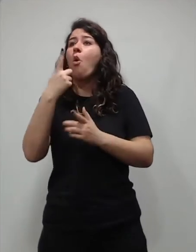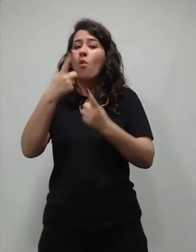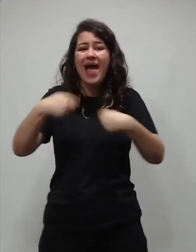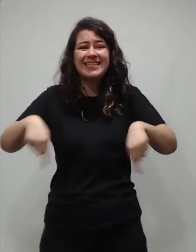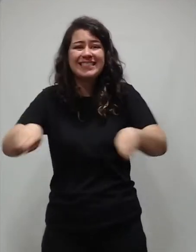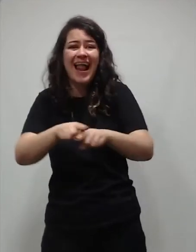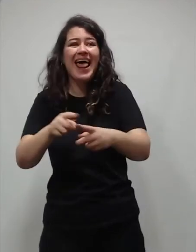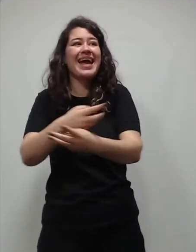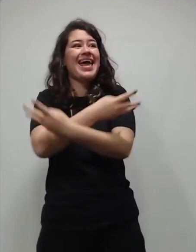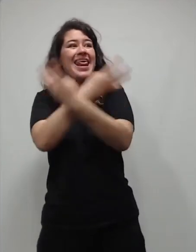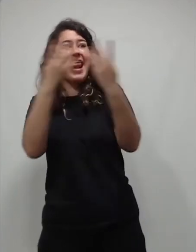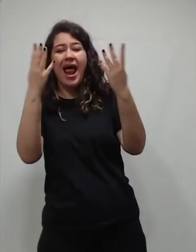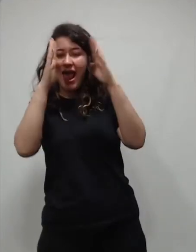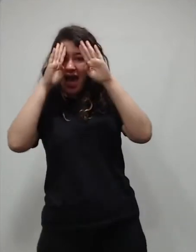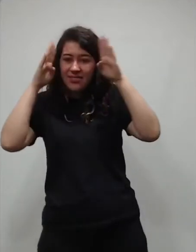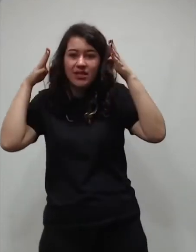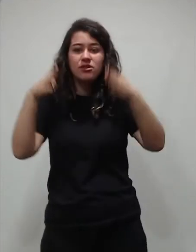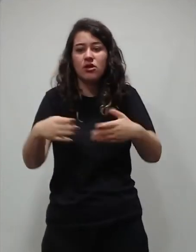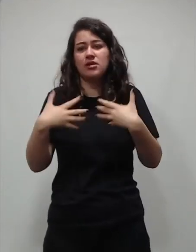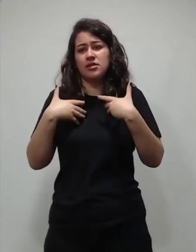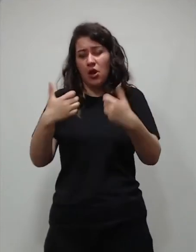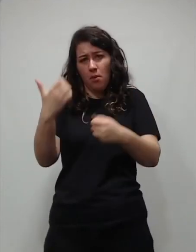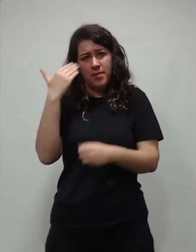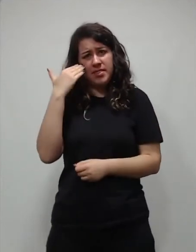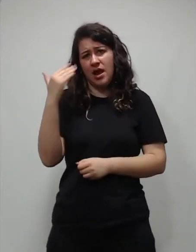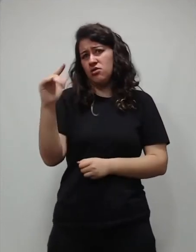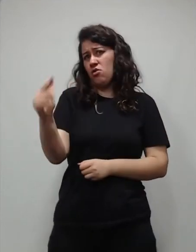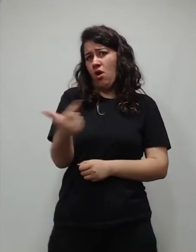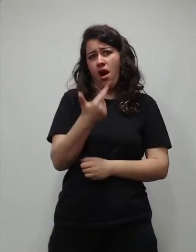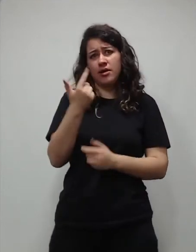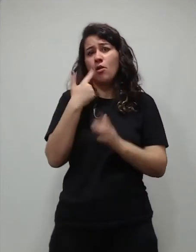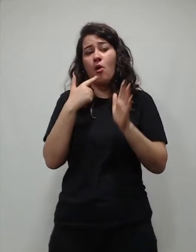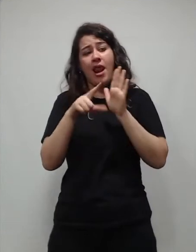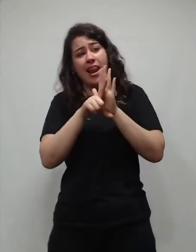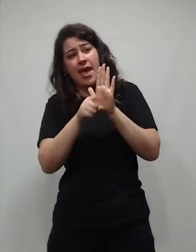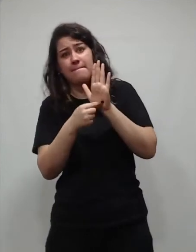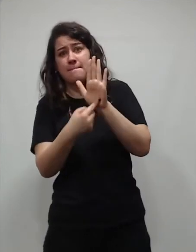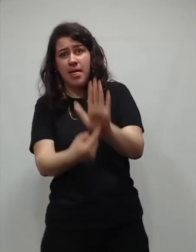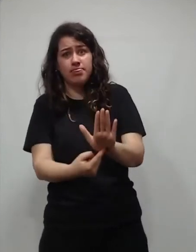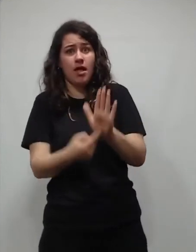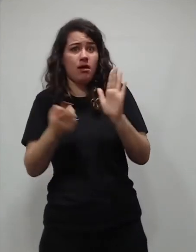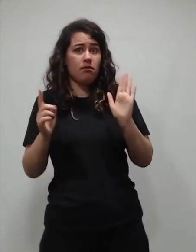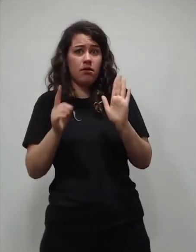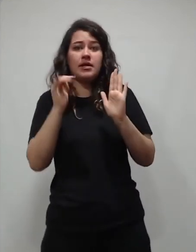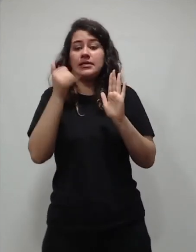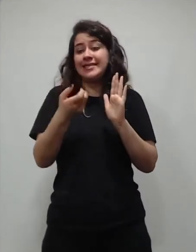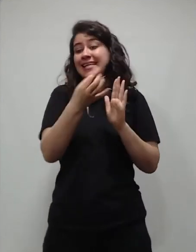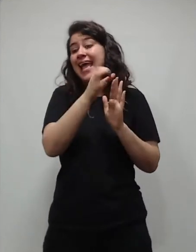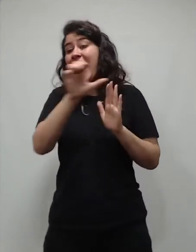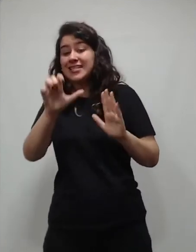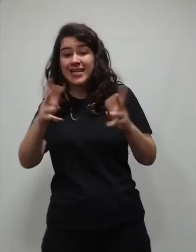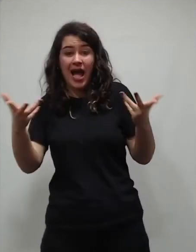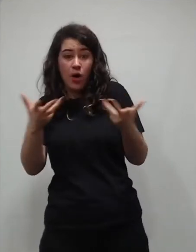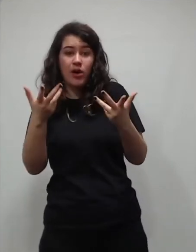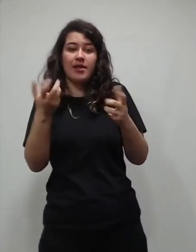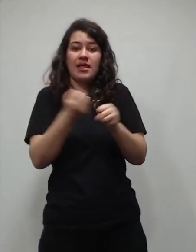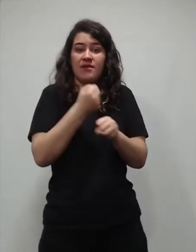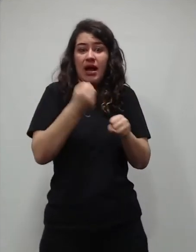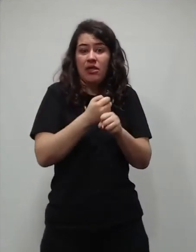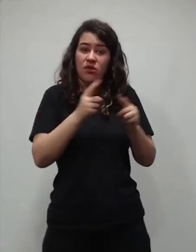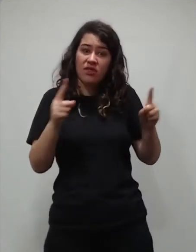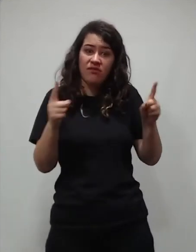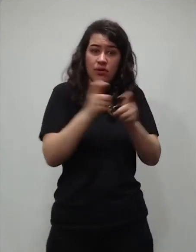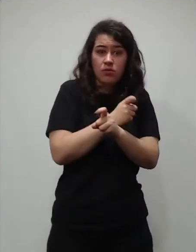sala general que atienda a la salud mental como establece la ley. Cuestión que sí se está haciendo con dificultades,